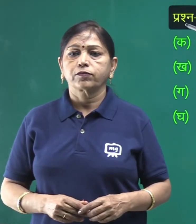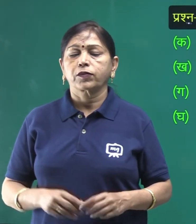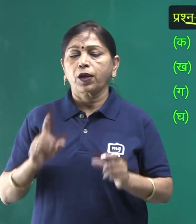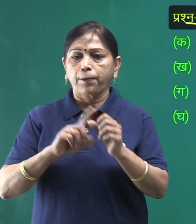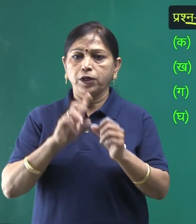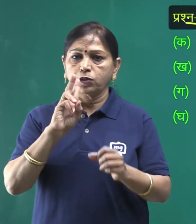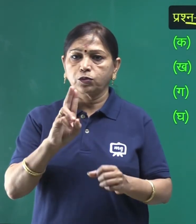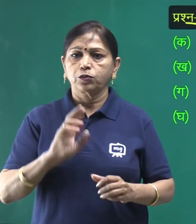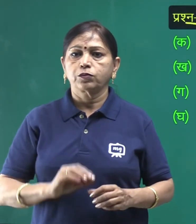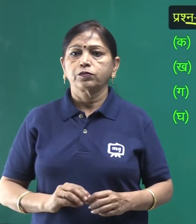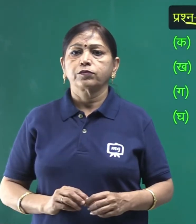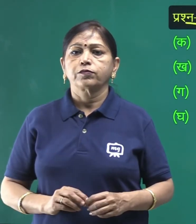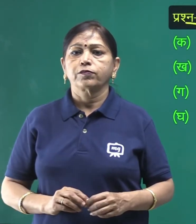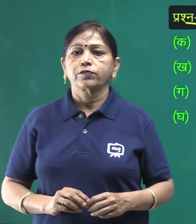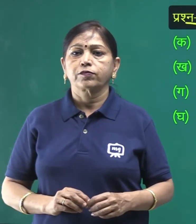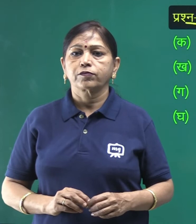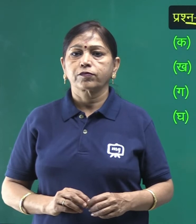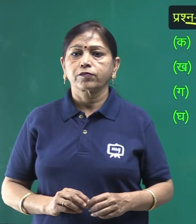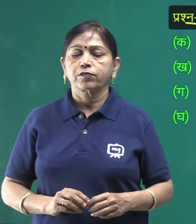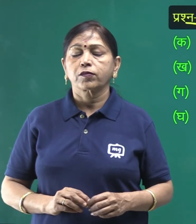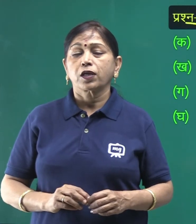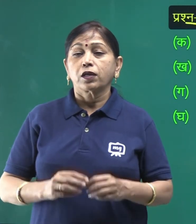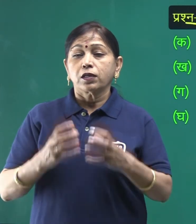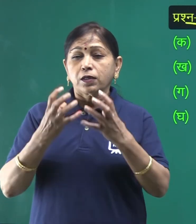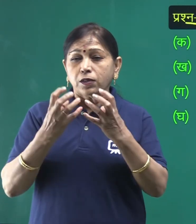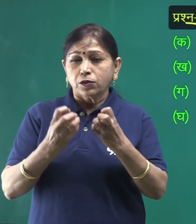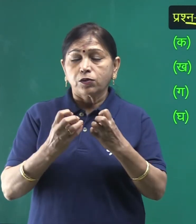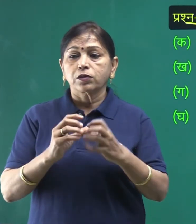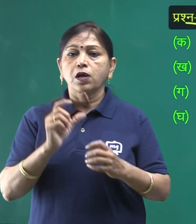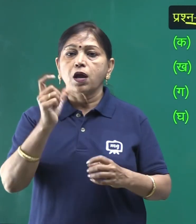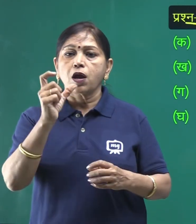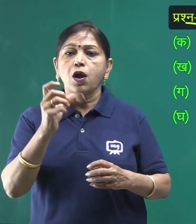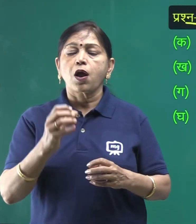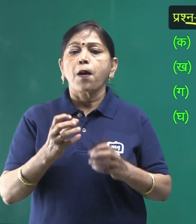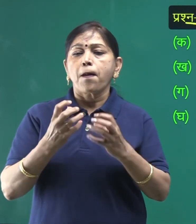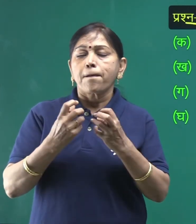प्रश्न 2 सूक्ष्म बर्फ कहते हैं।